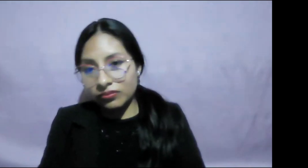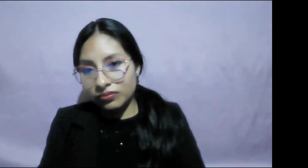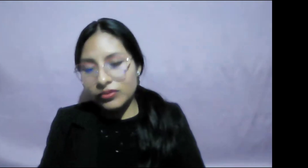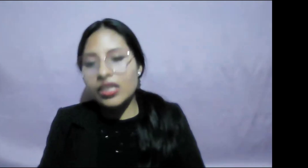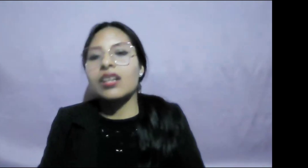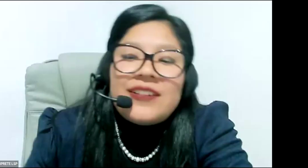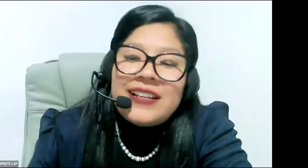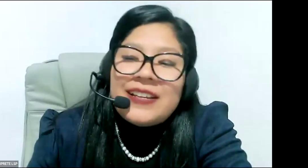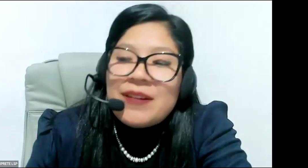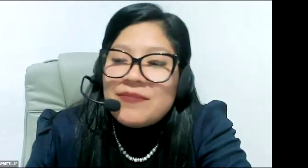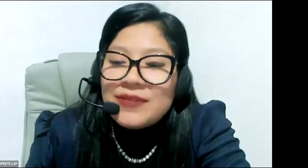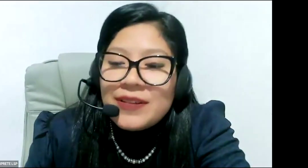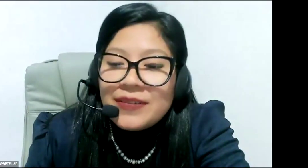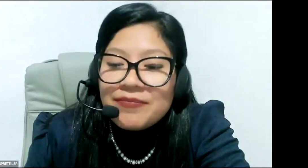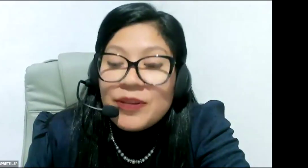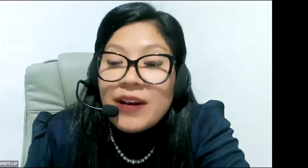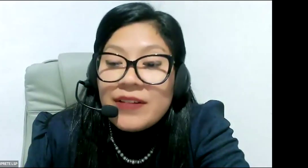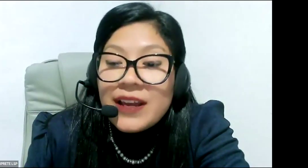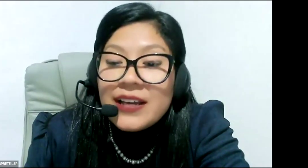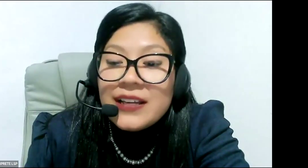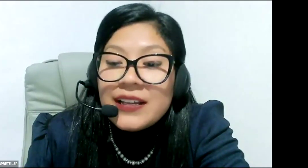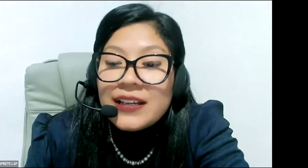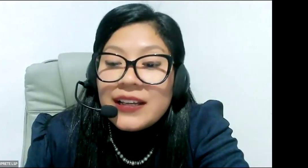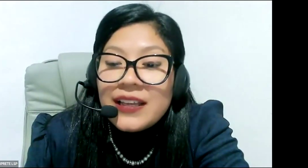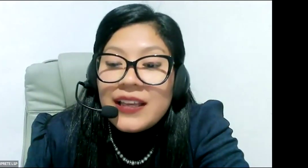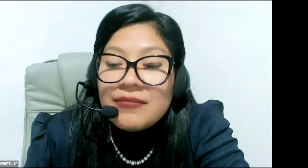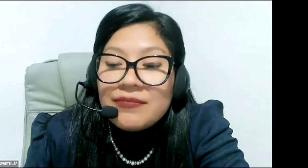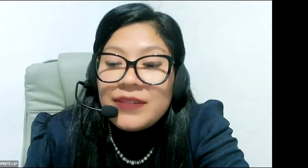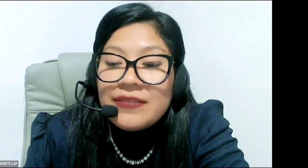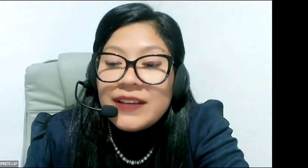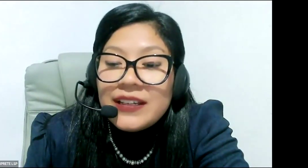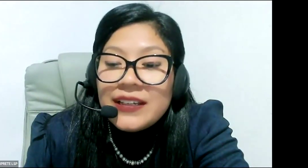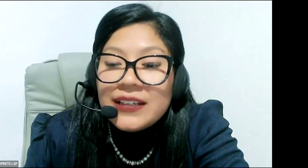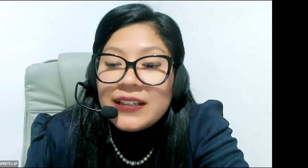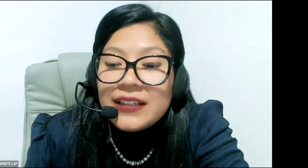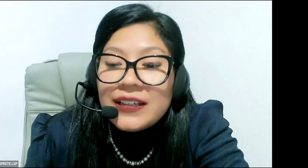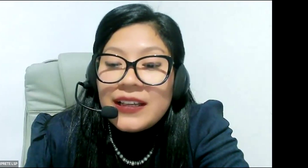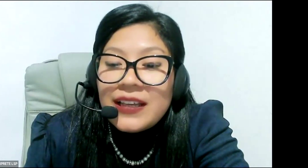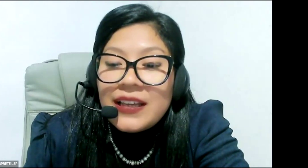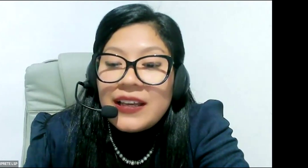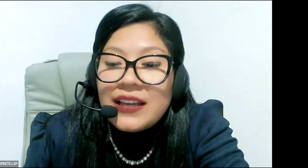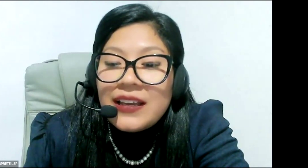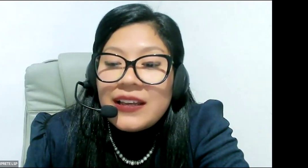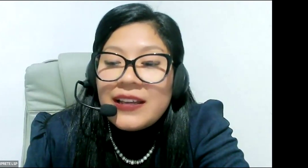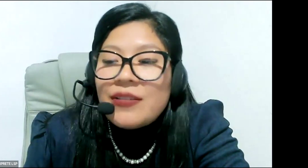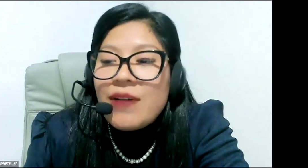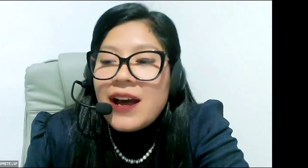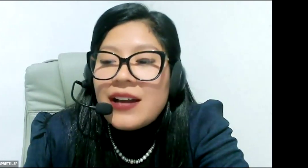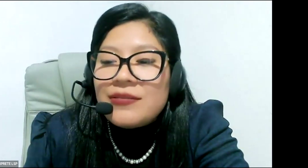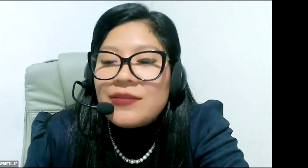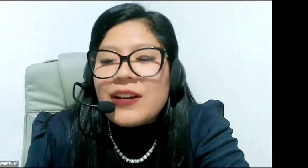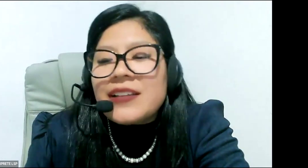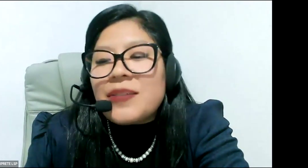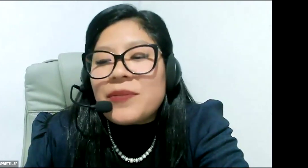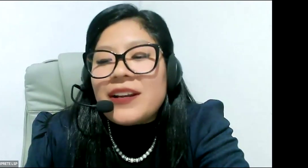puede nació en Lima muy bien pero ahora vive en